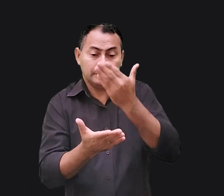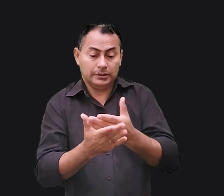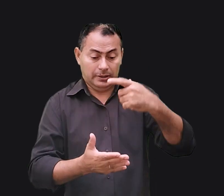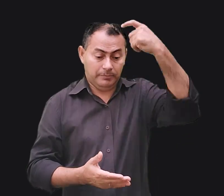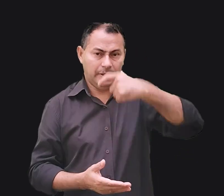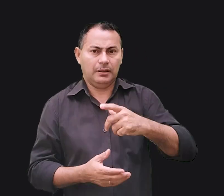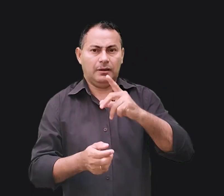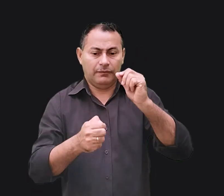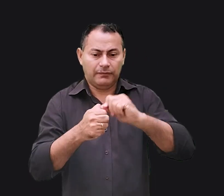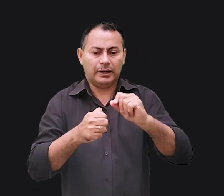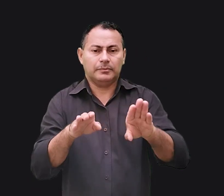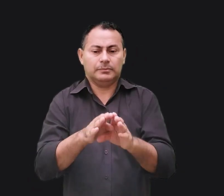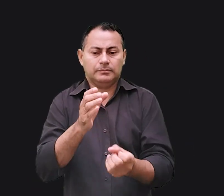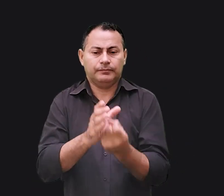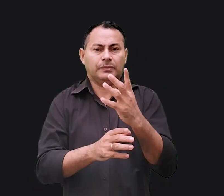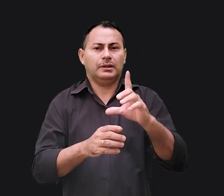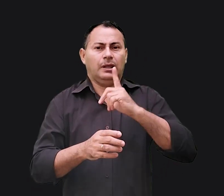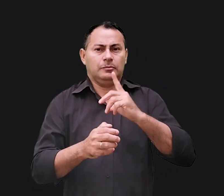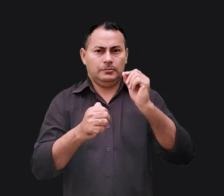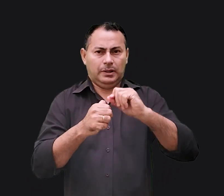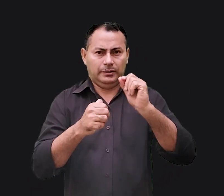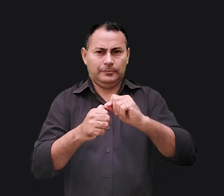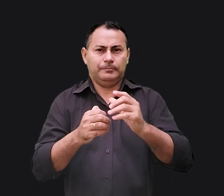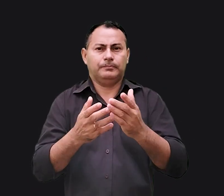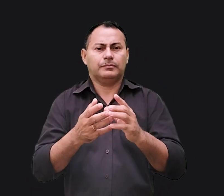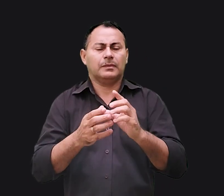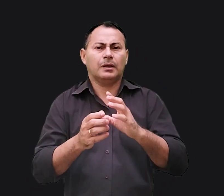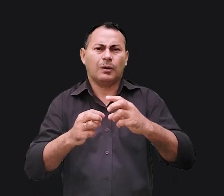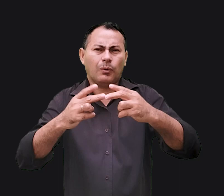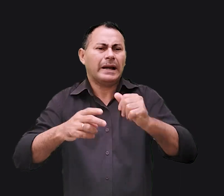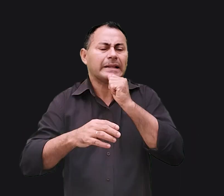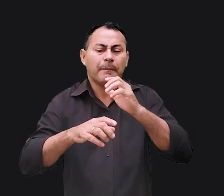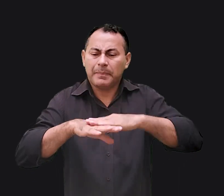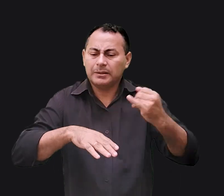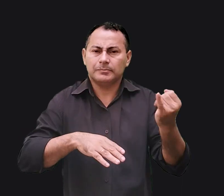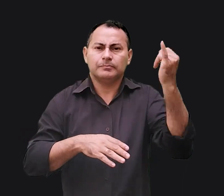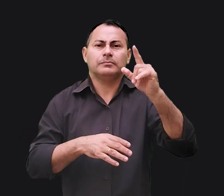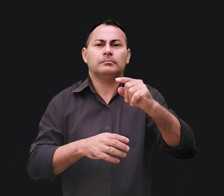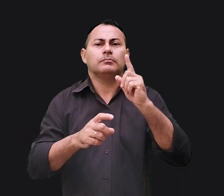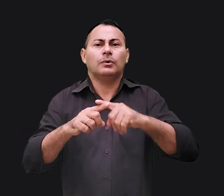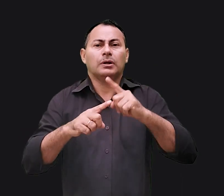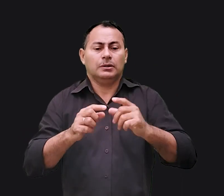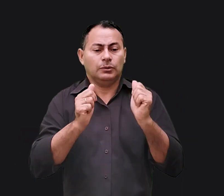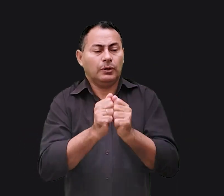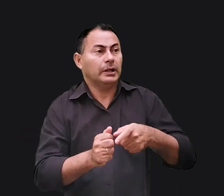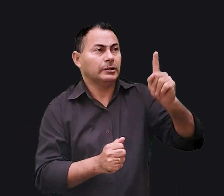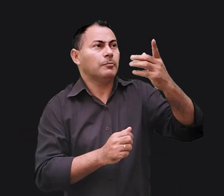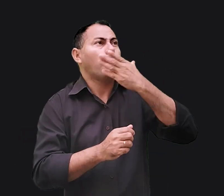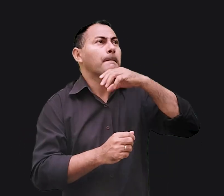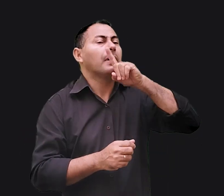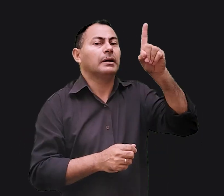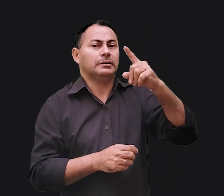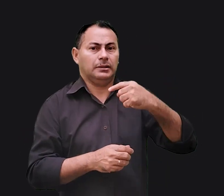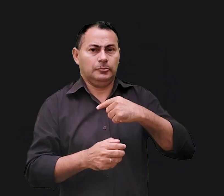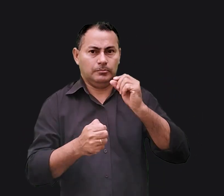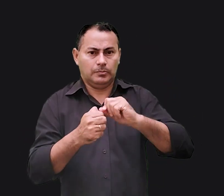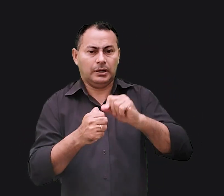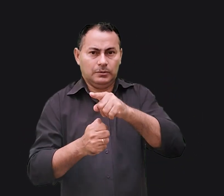mim fará também as obras que tenho realizado. Fará coisas ainda maiores do que essas, porque eu estou indo para o Pai. E eu farei o que